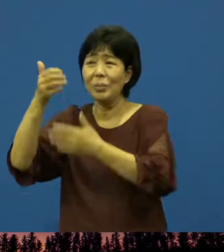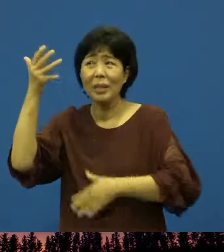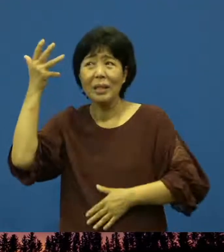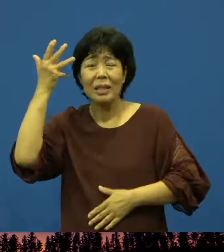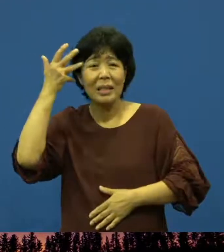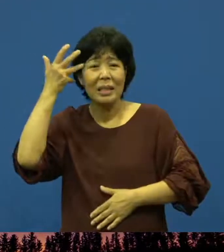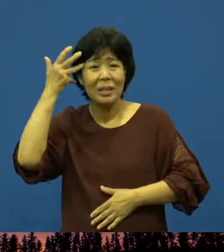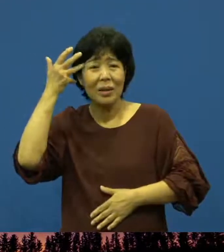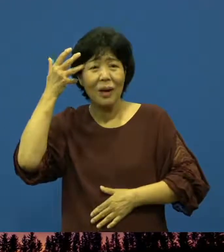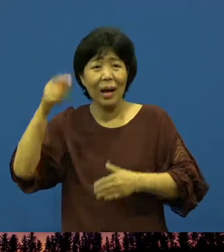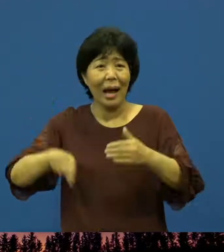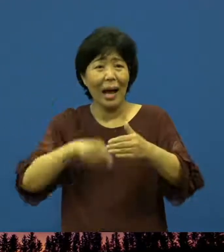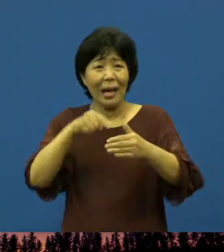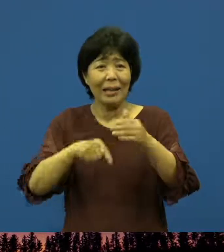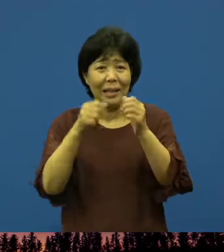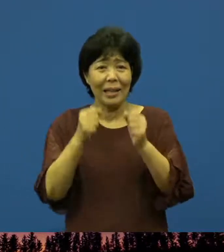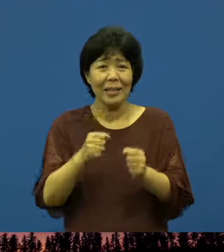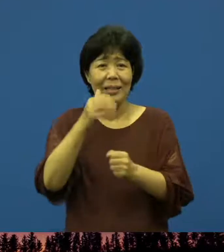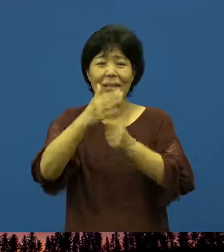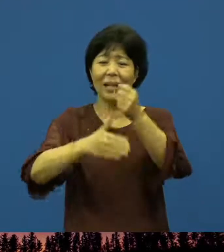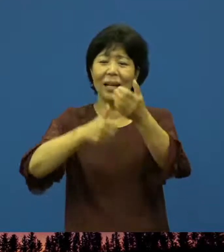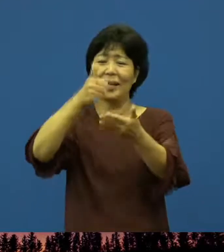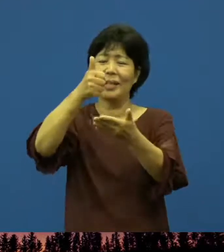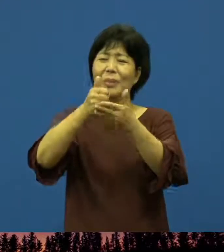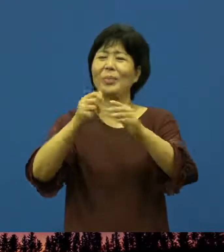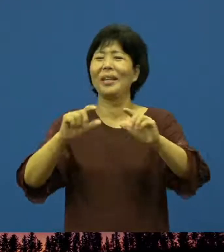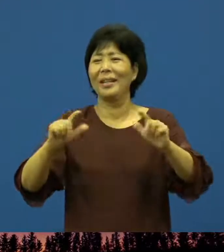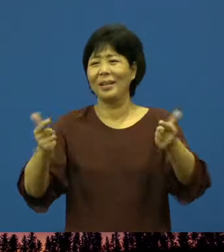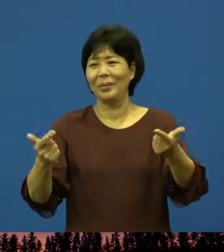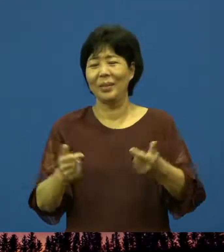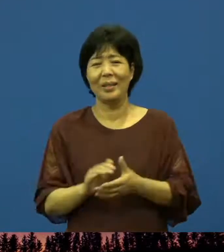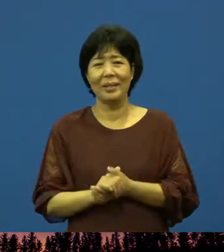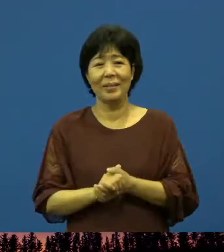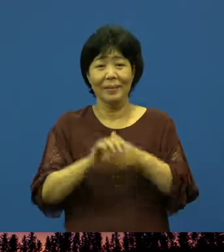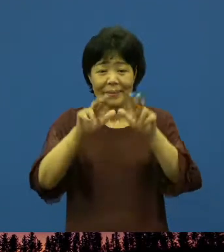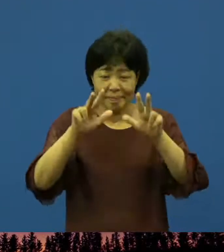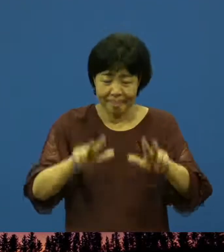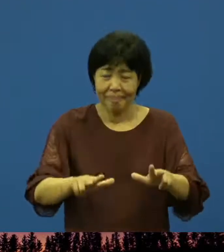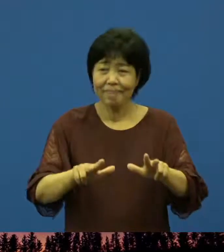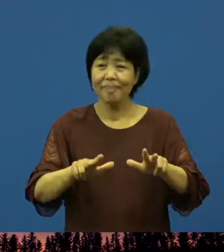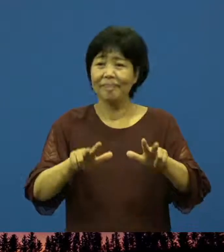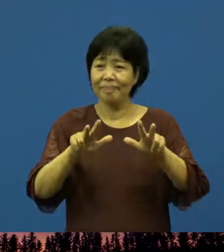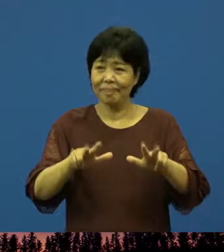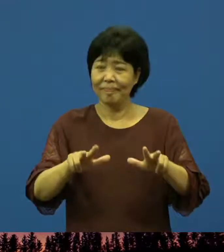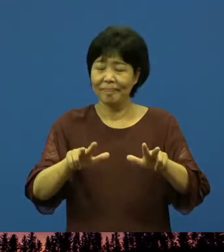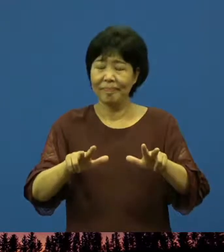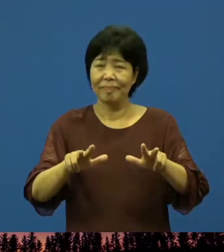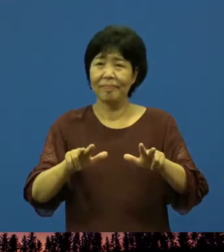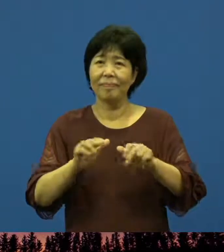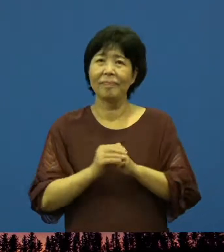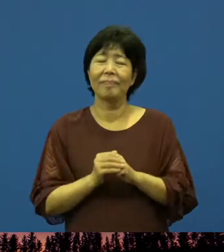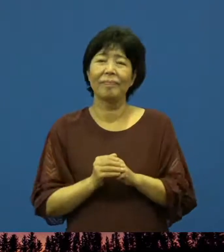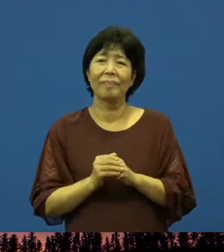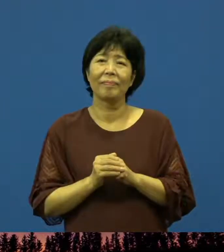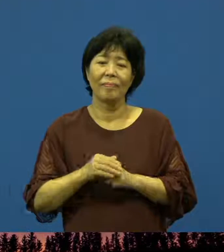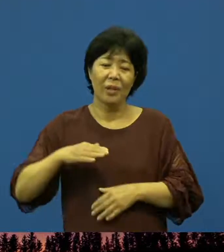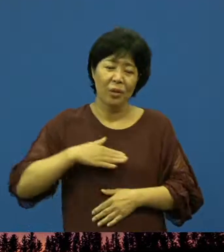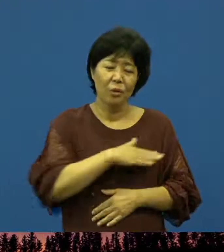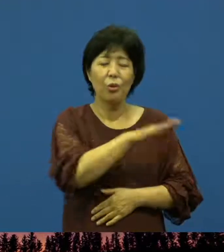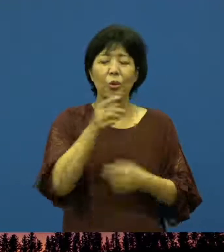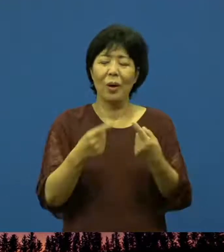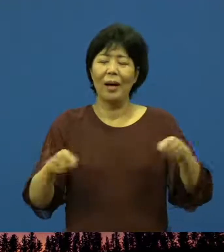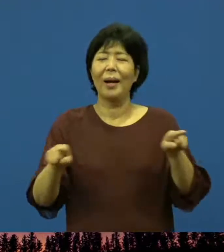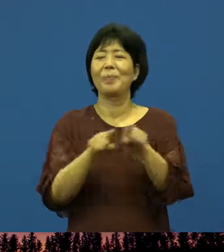있는 그런 존재가 아니에요. 오늘 지금 이 시간 우리의 공간 가운데 우리와 함께